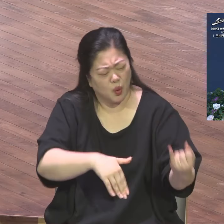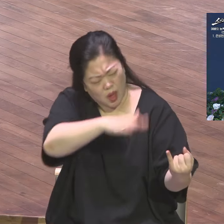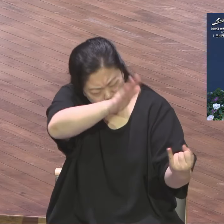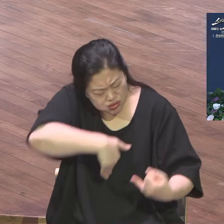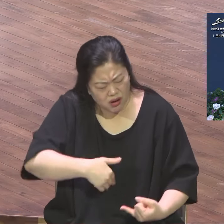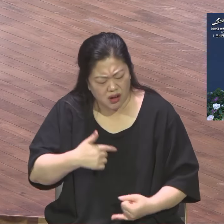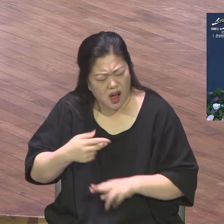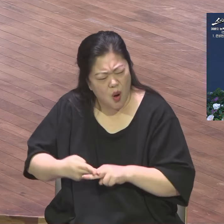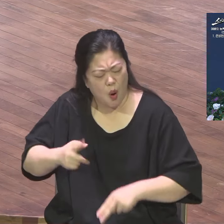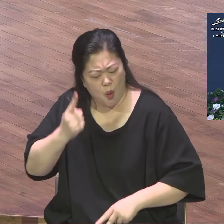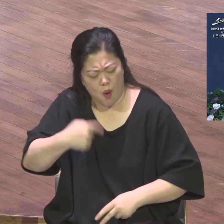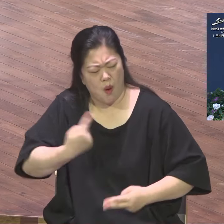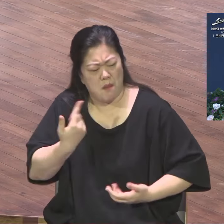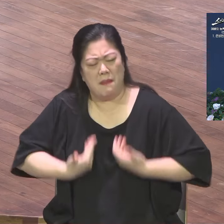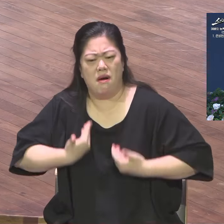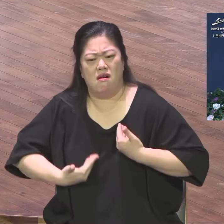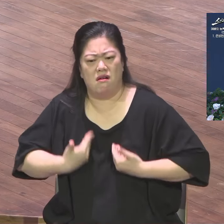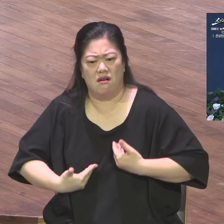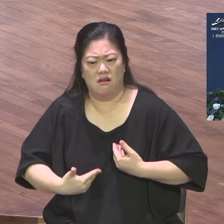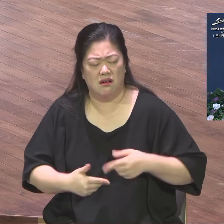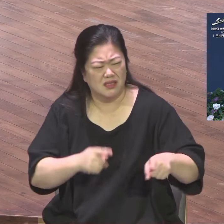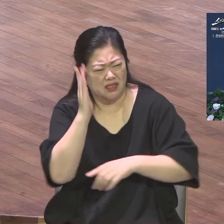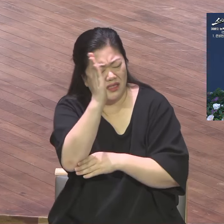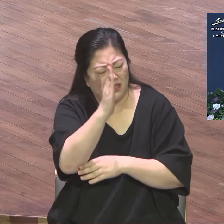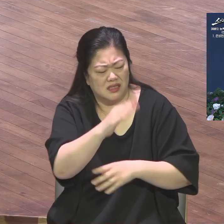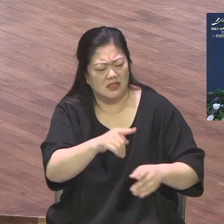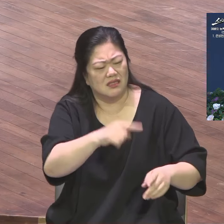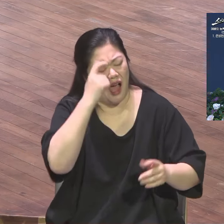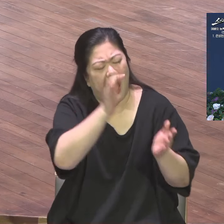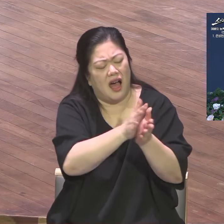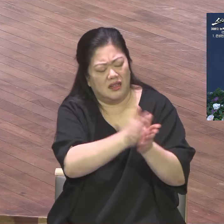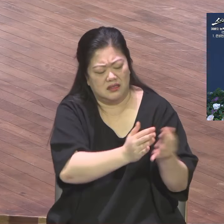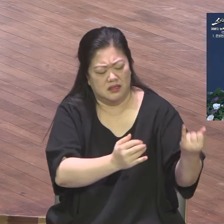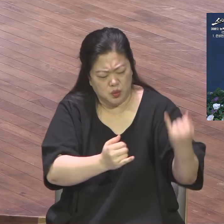그 너 뭐 간단히 그저 뭐 두세 가지 그 간단히 하고